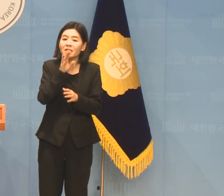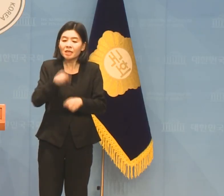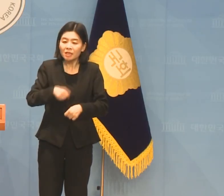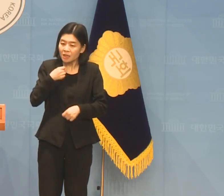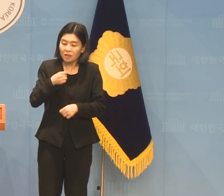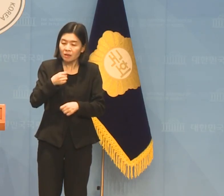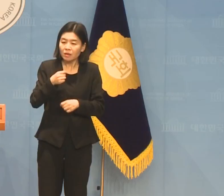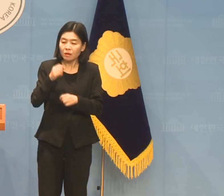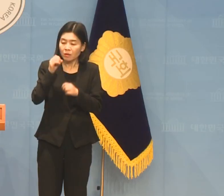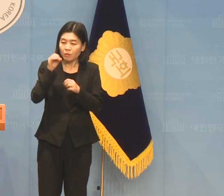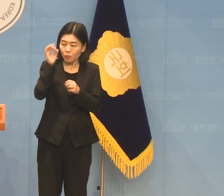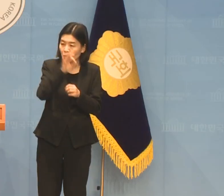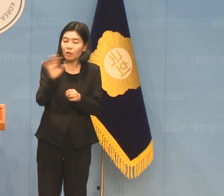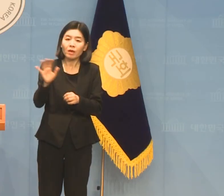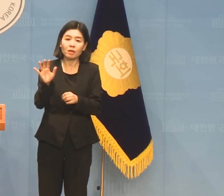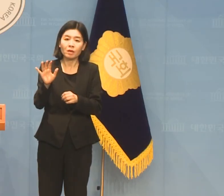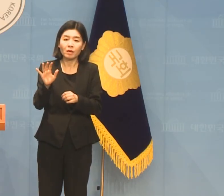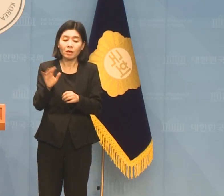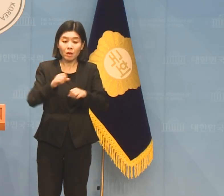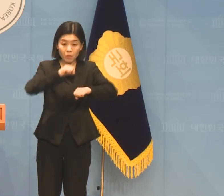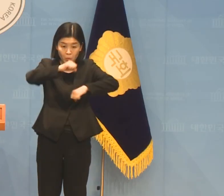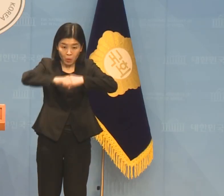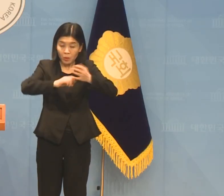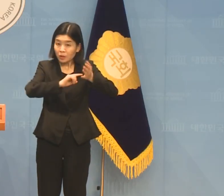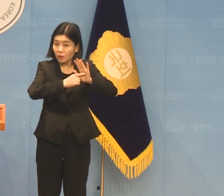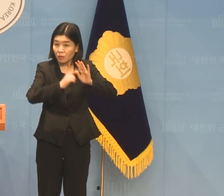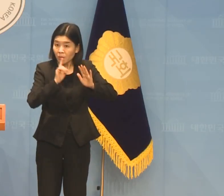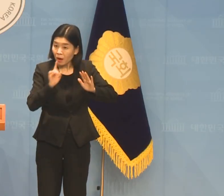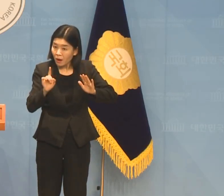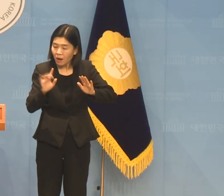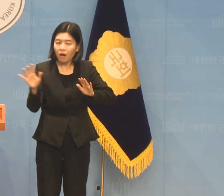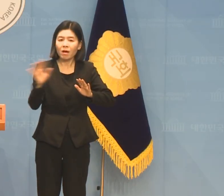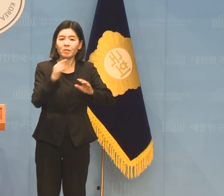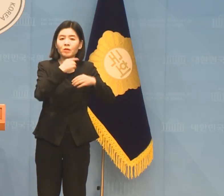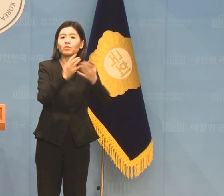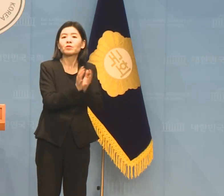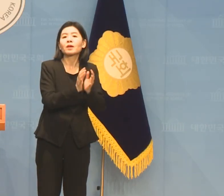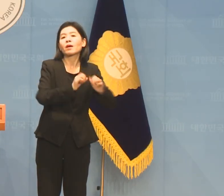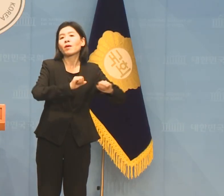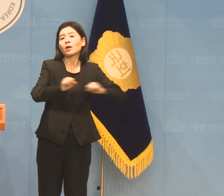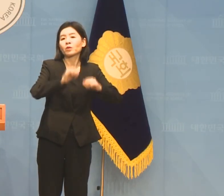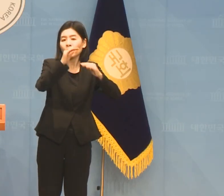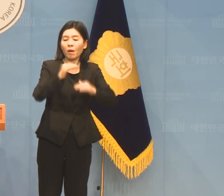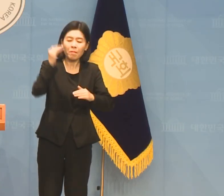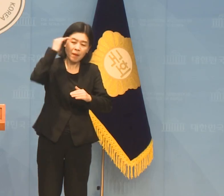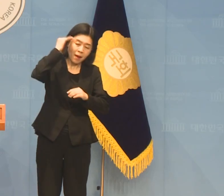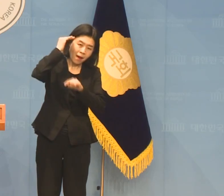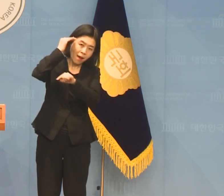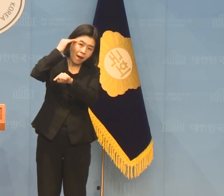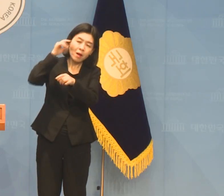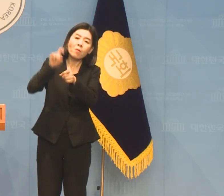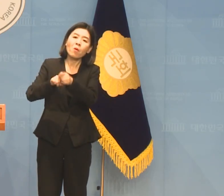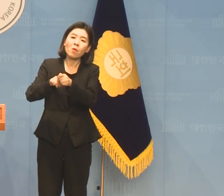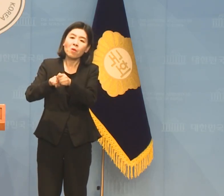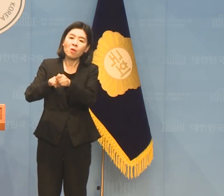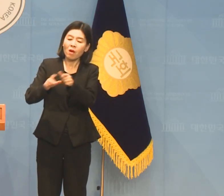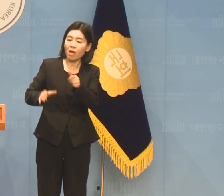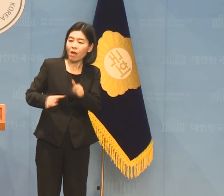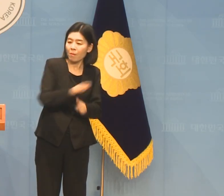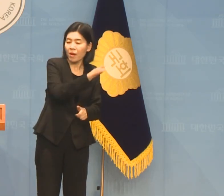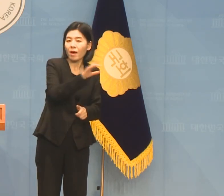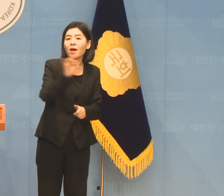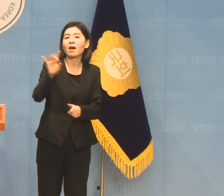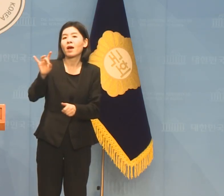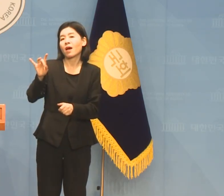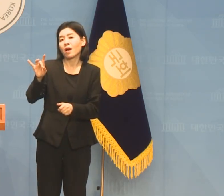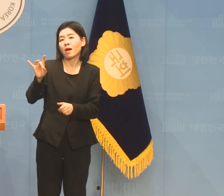있지만 실제로는 더불어민주당의 정당 활동을 방해하는 정치적 목적 외에 어떠한 건설적 취지도